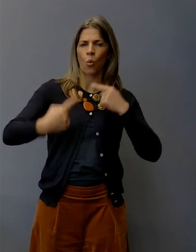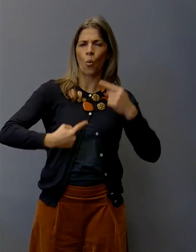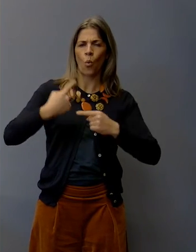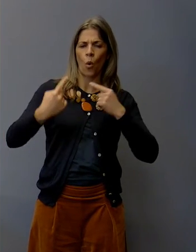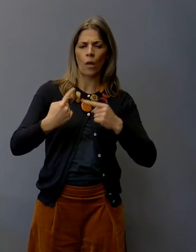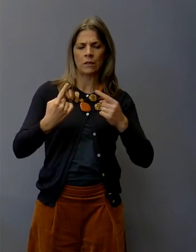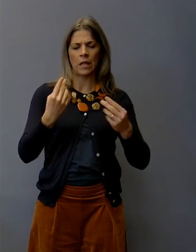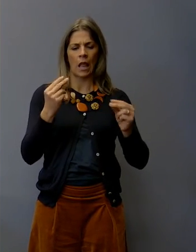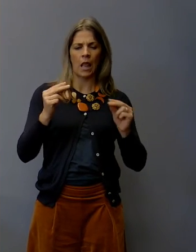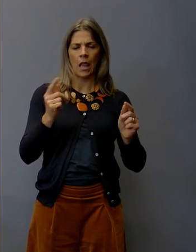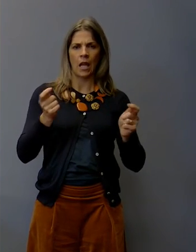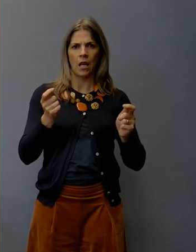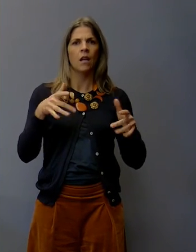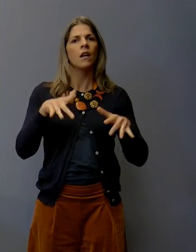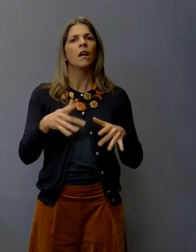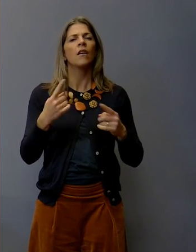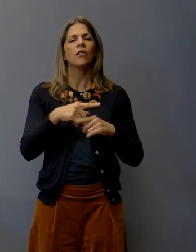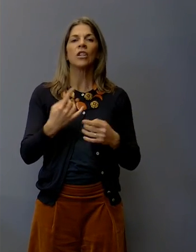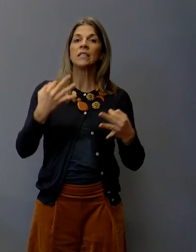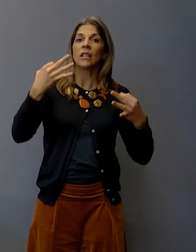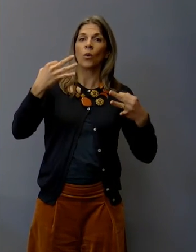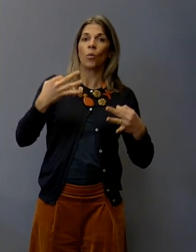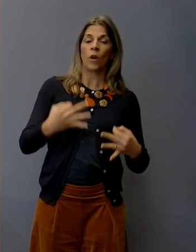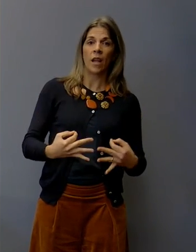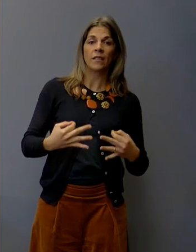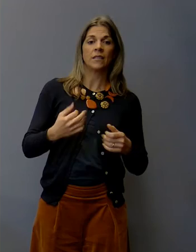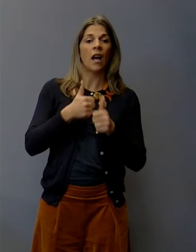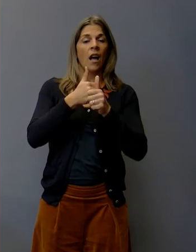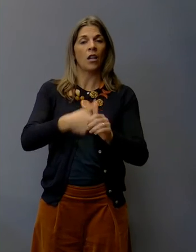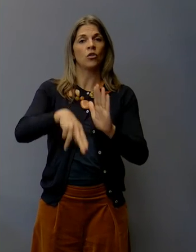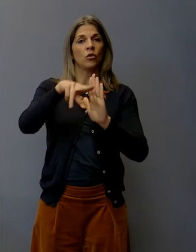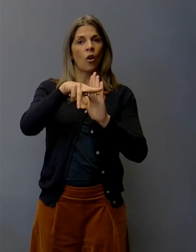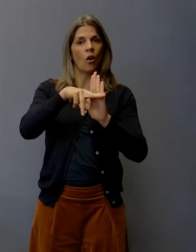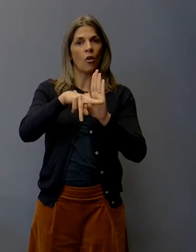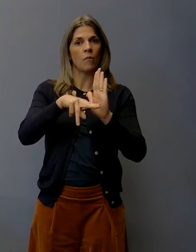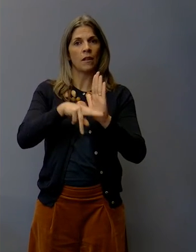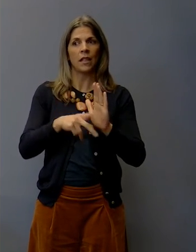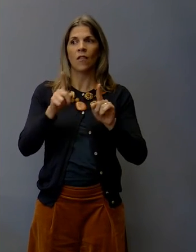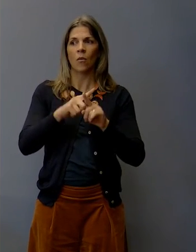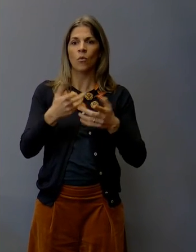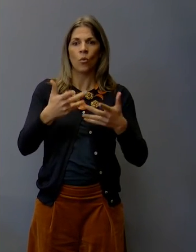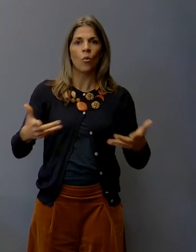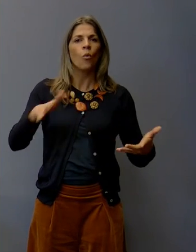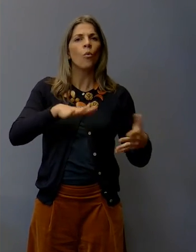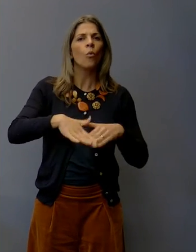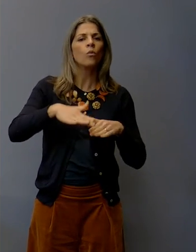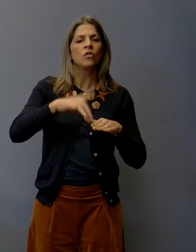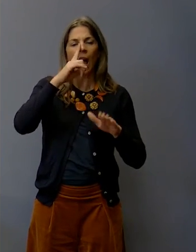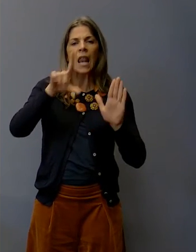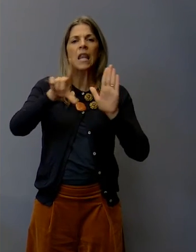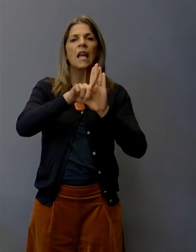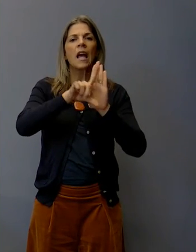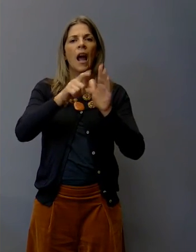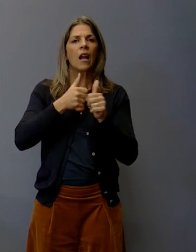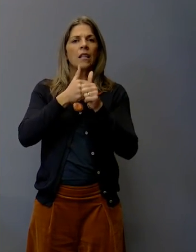di sicurezza congruità normativa e rispetto degli obiettivi di minor consumo del terre di del suolo legalità non vogliamo